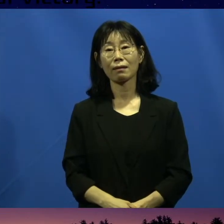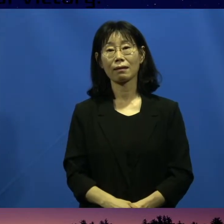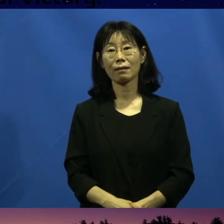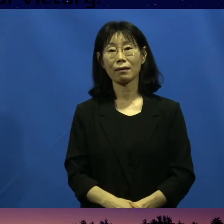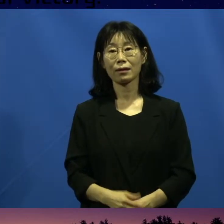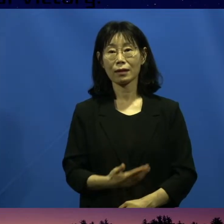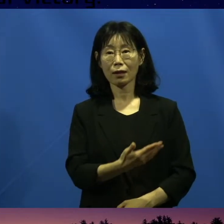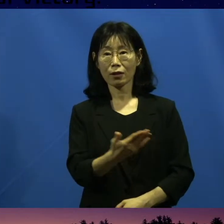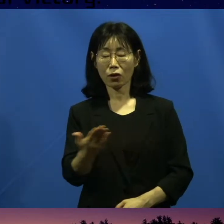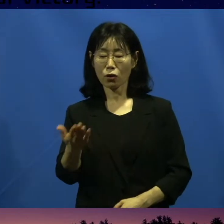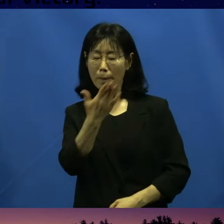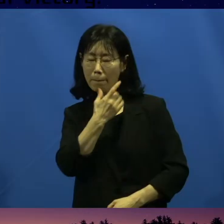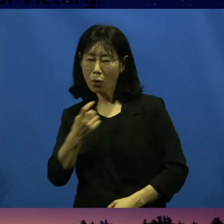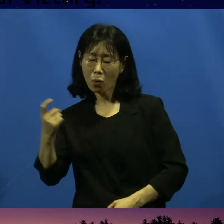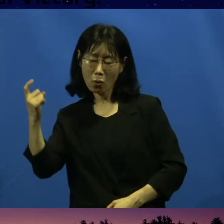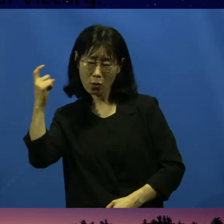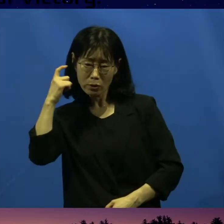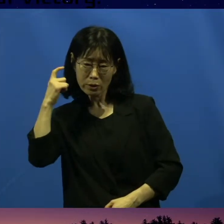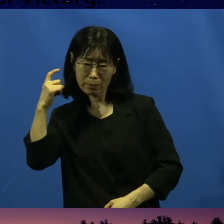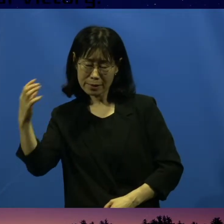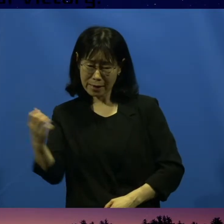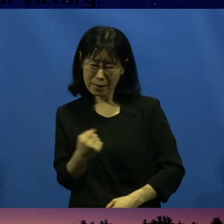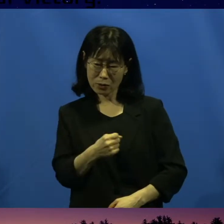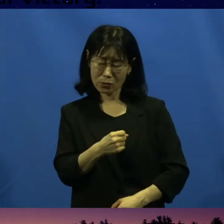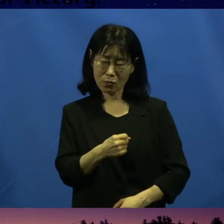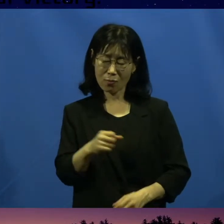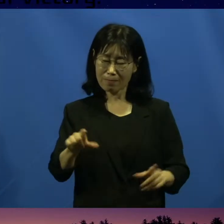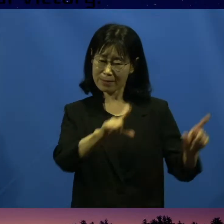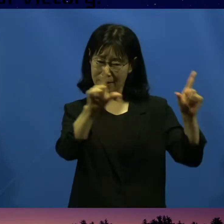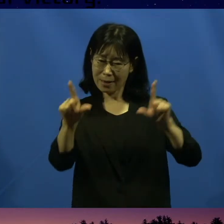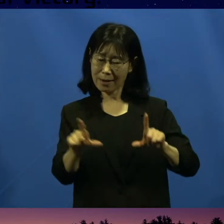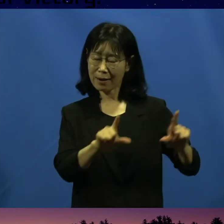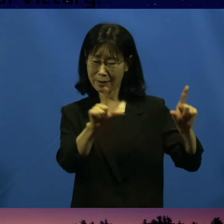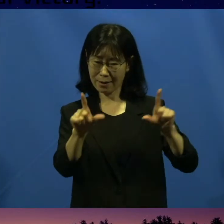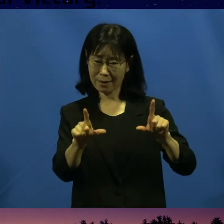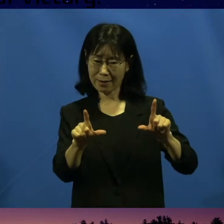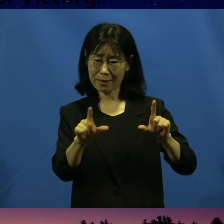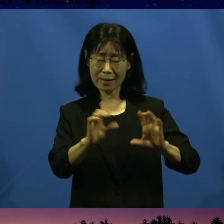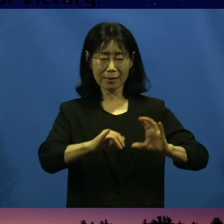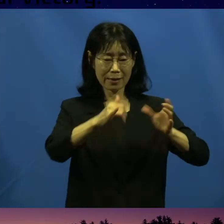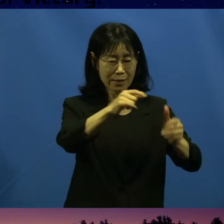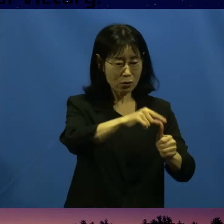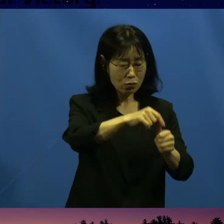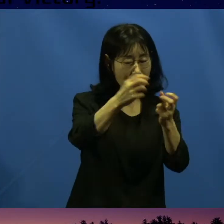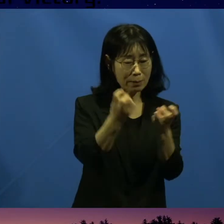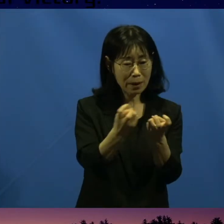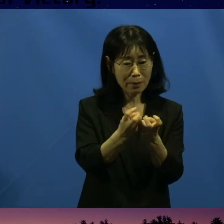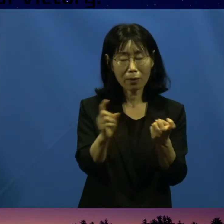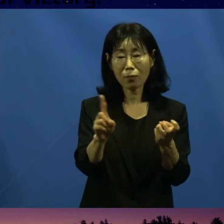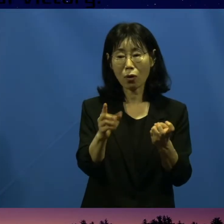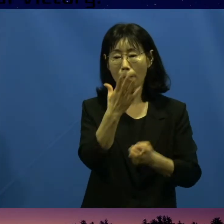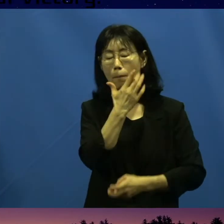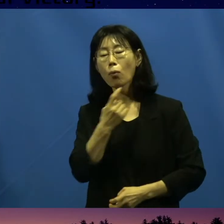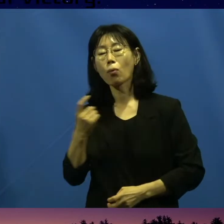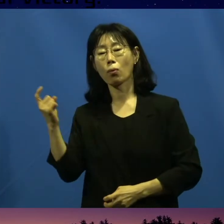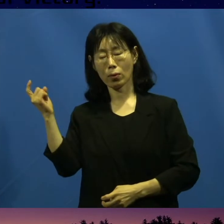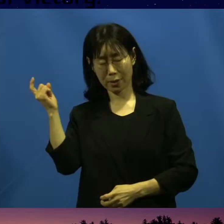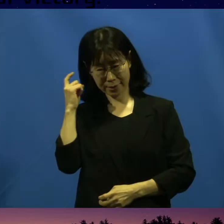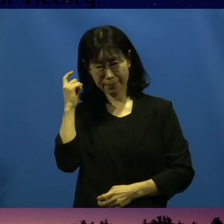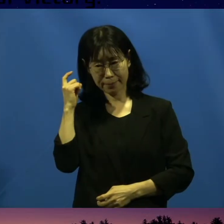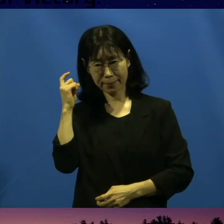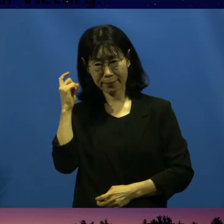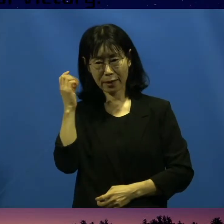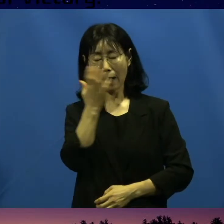여러분, 우리는 그 복음으로 우리는 삽니다. 그 복음이 유일한 이 세상의 구원의 길이라는 걸 믿습니다. 그